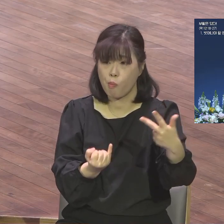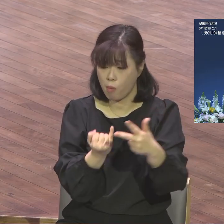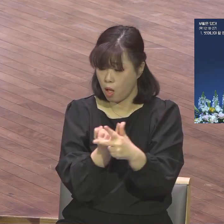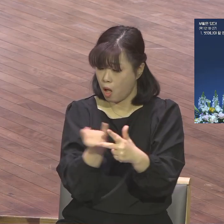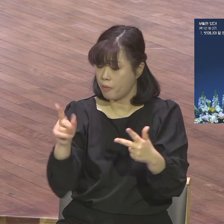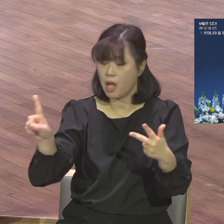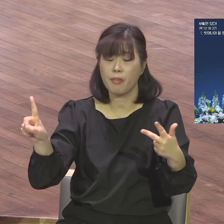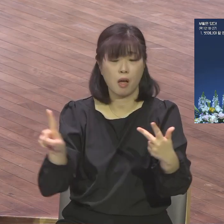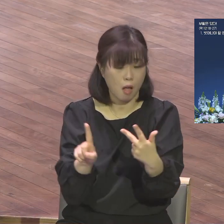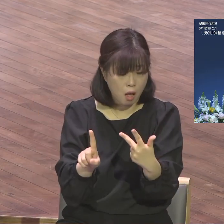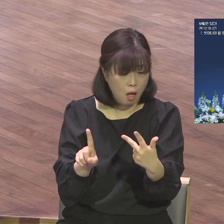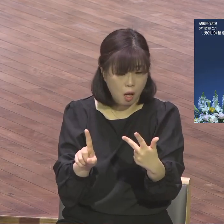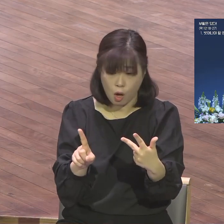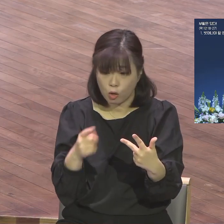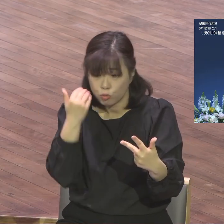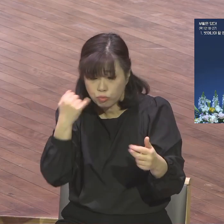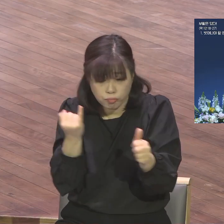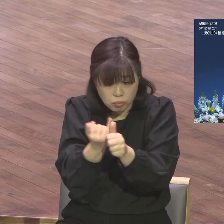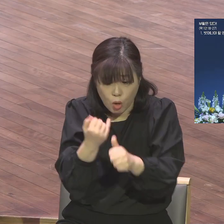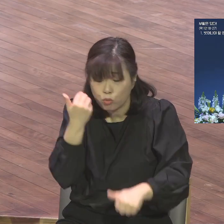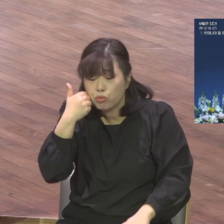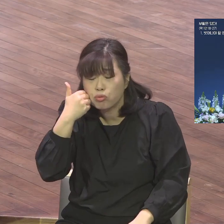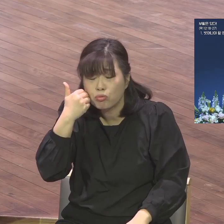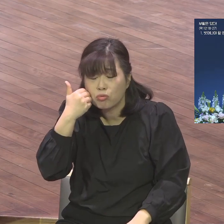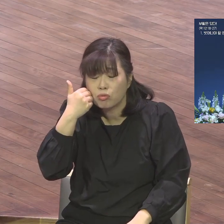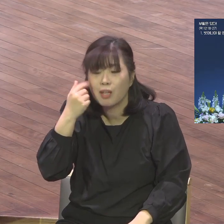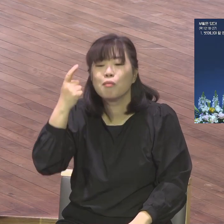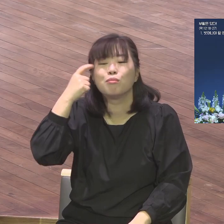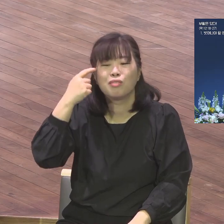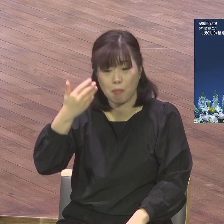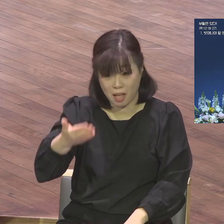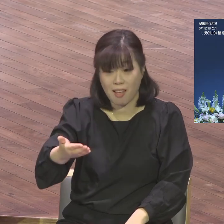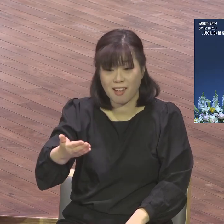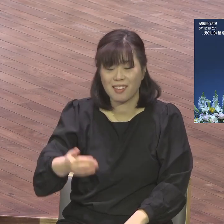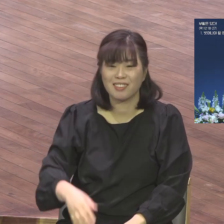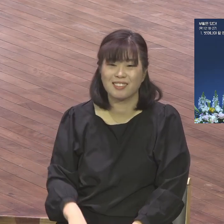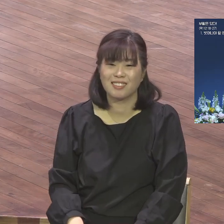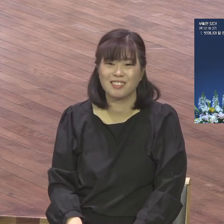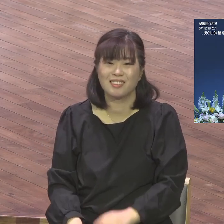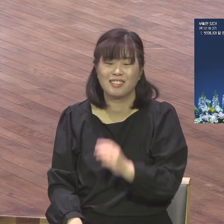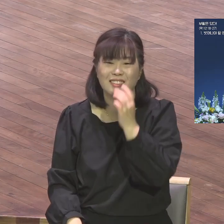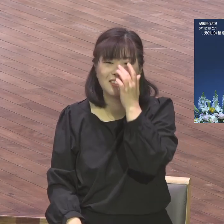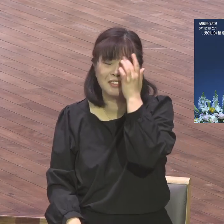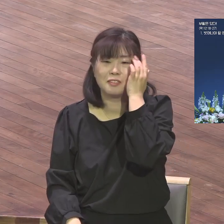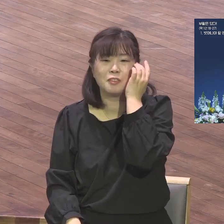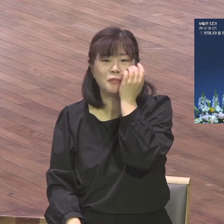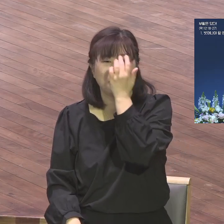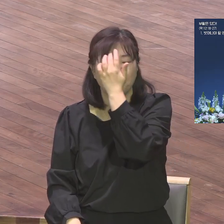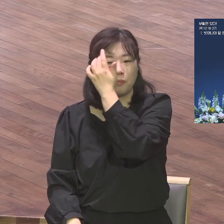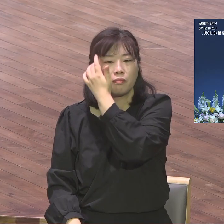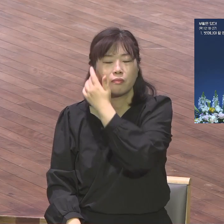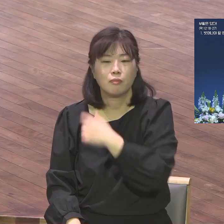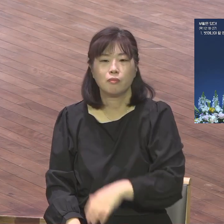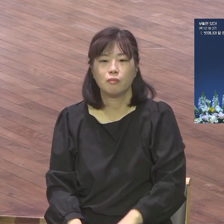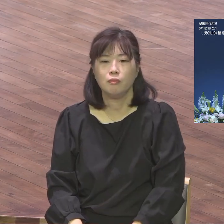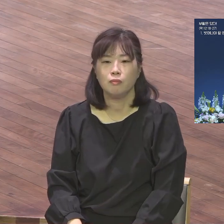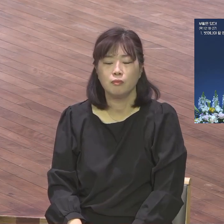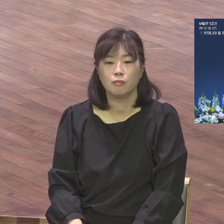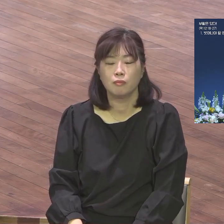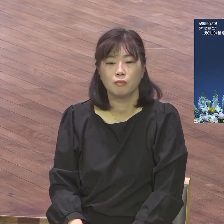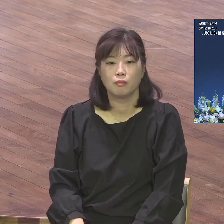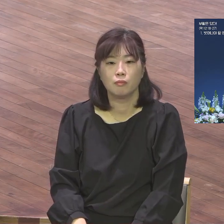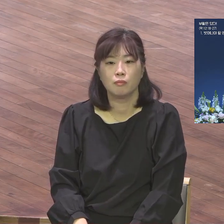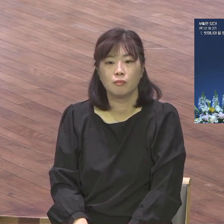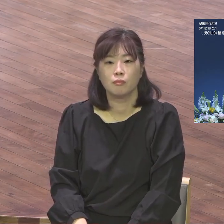지금요 신명기 25장 5절로 6절에 나오는 죽은 형제에 대한 의무 규정 있습니다.